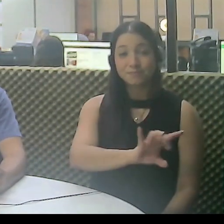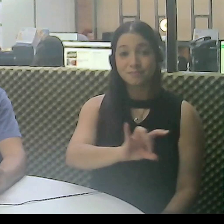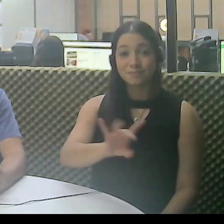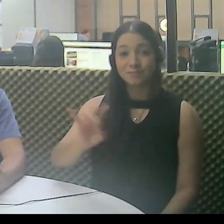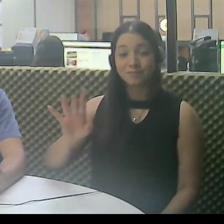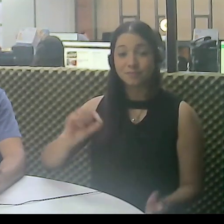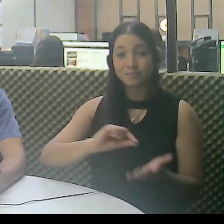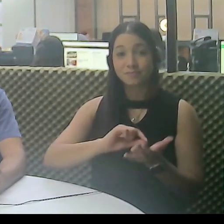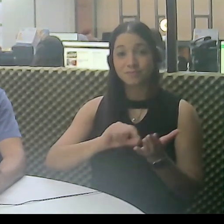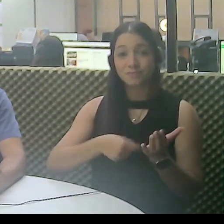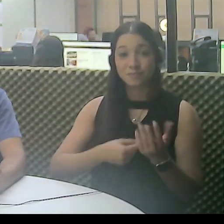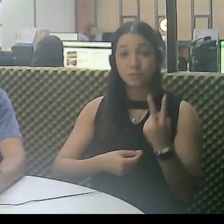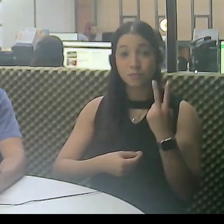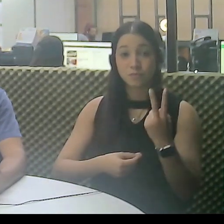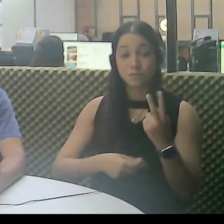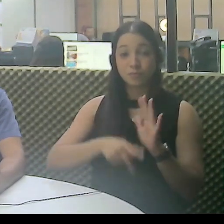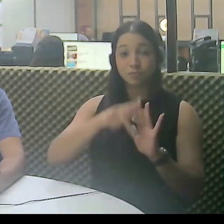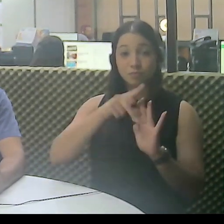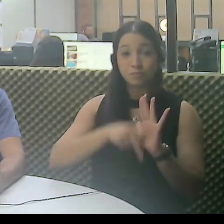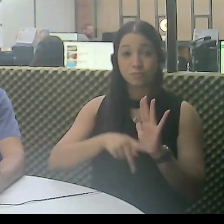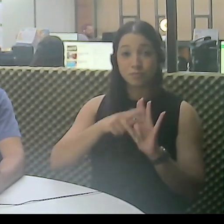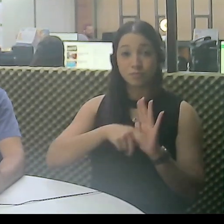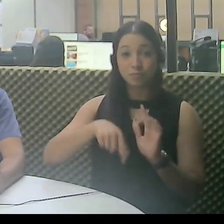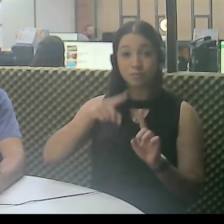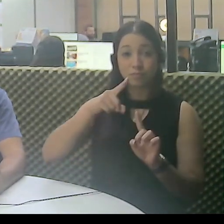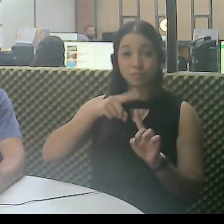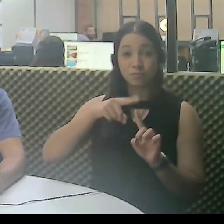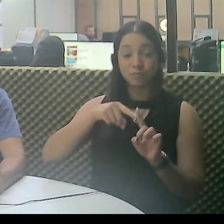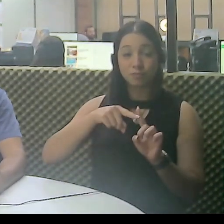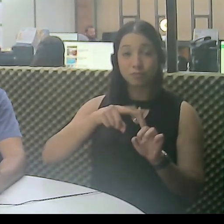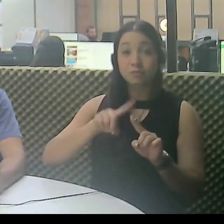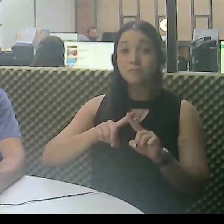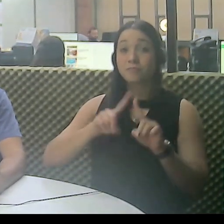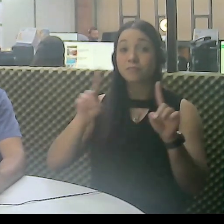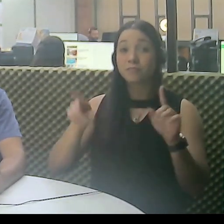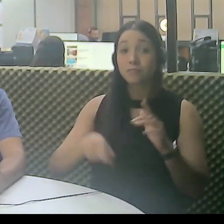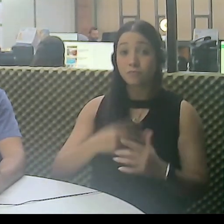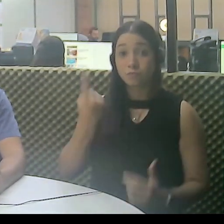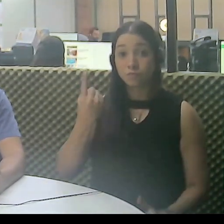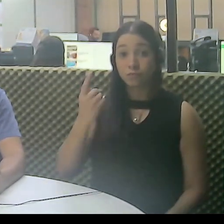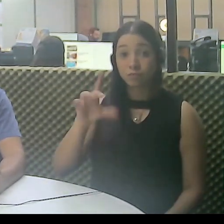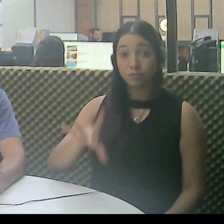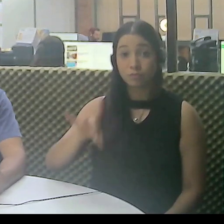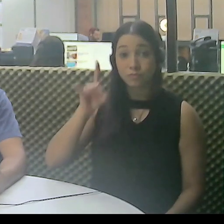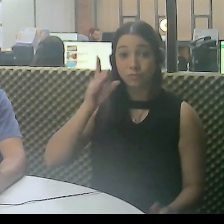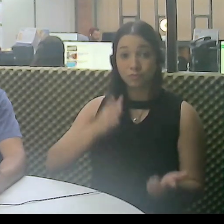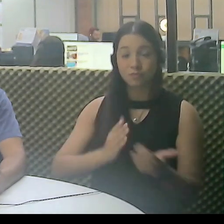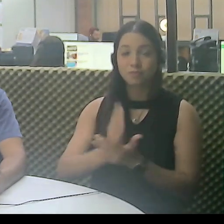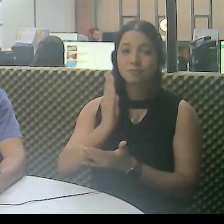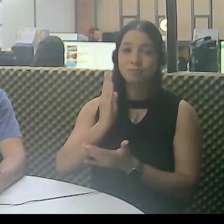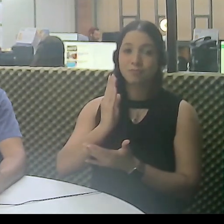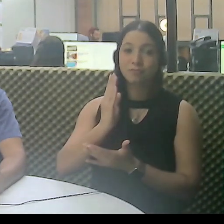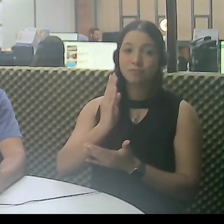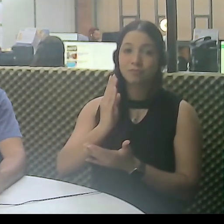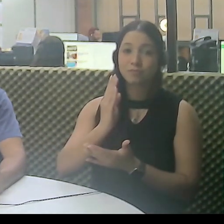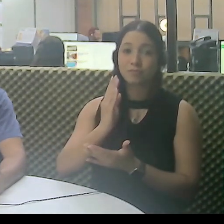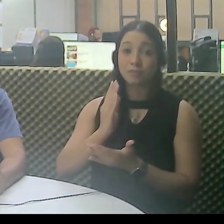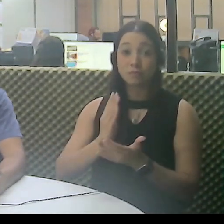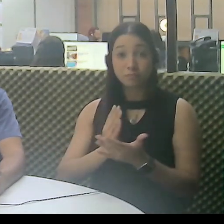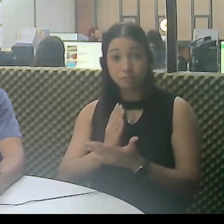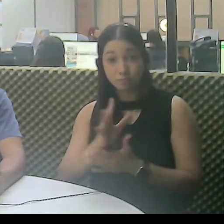se inscrever com até 2 projetos para cada modalidade, mas somente um poderá ser aprovado. Para ser